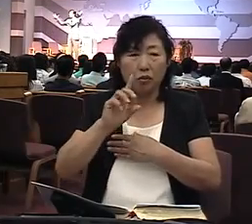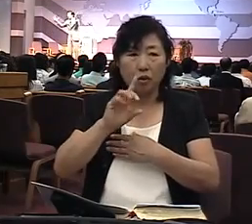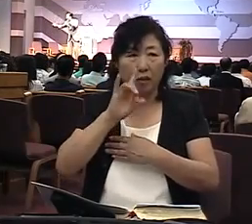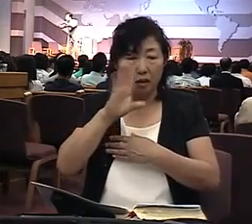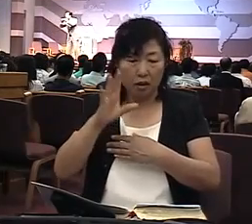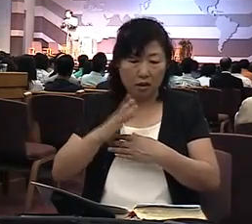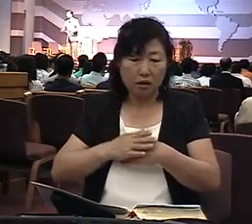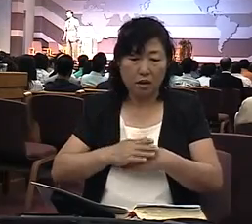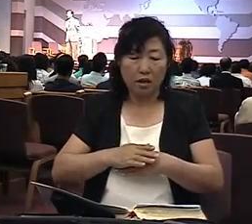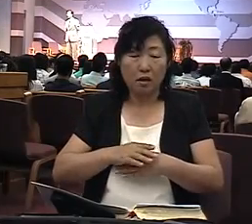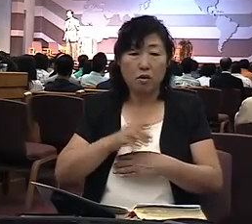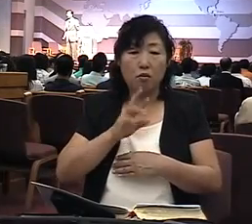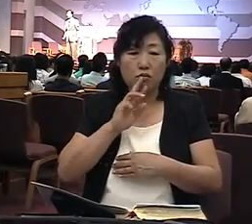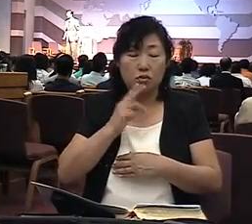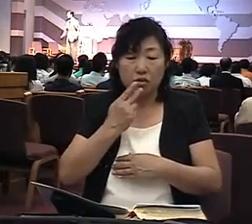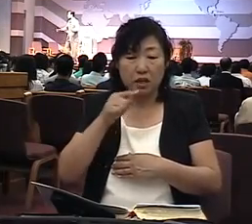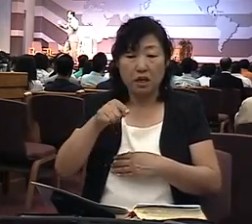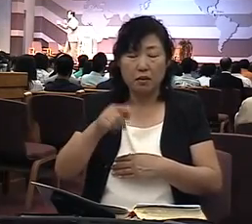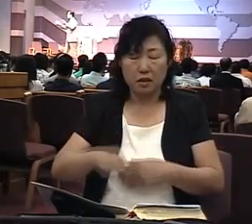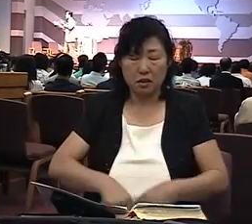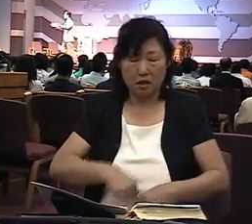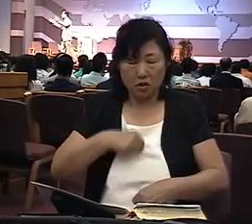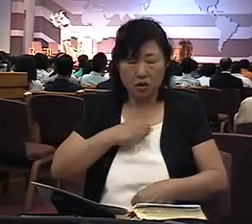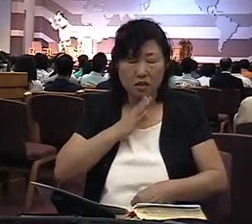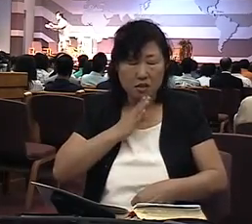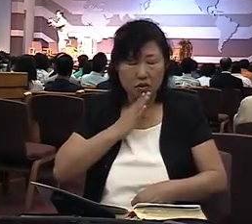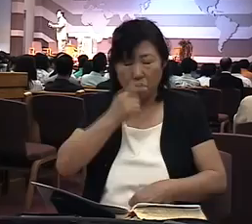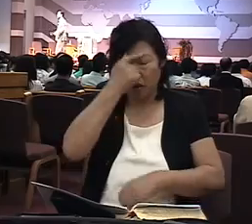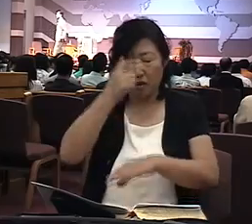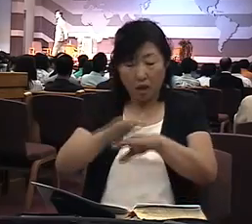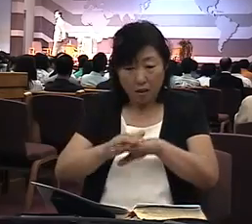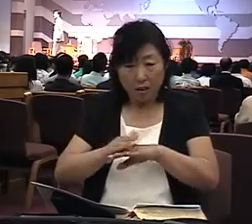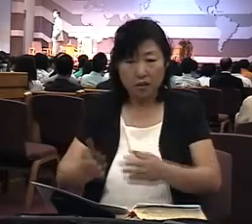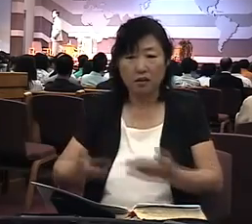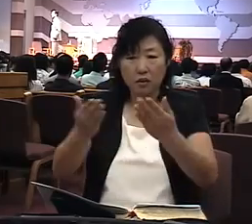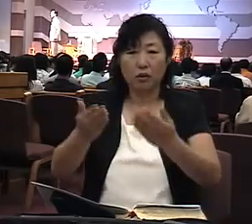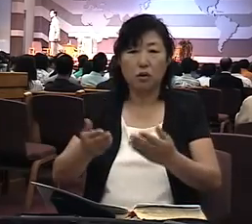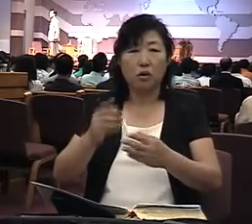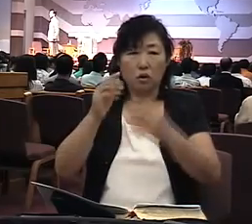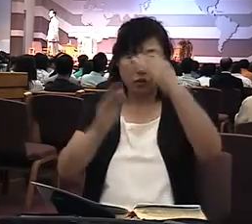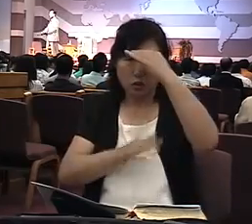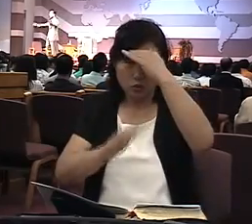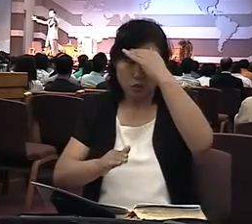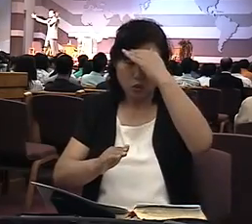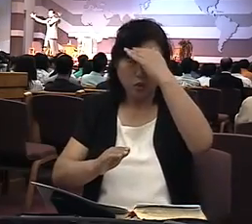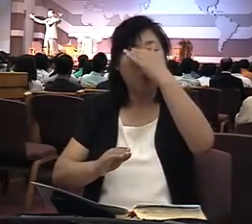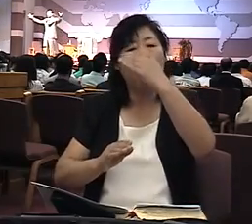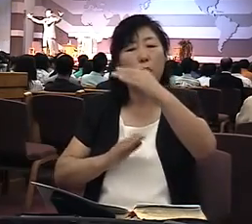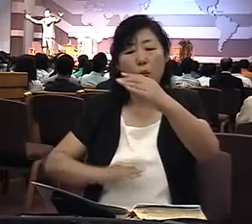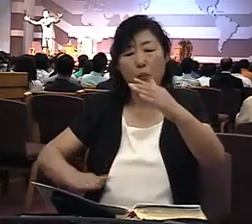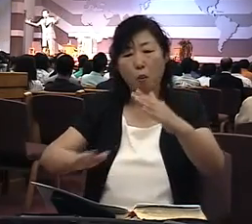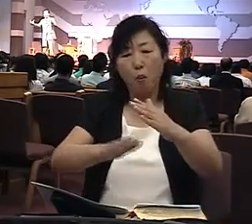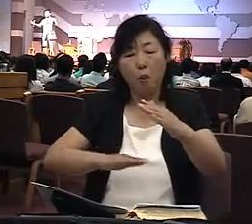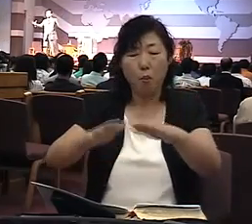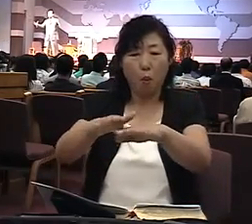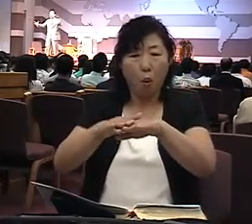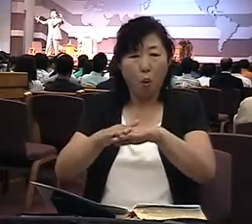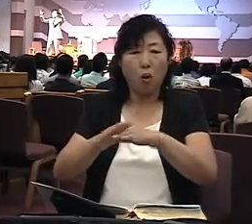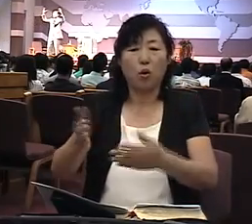진정으로 예배드리는 곳입니다. 그리고 성도들이 모여 교제하는 곳입니다. 이곳은 성도들이 서로 기도하면서